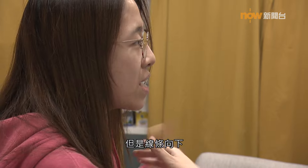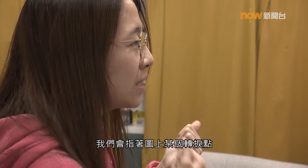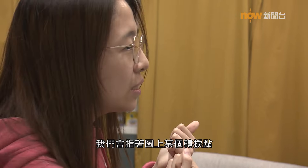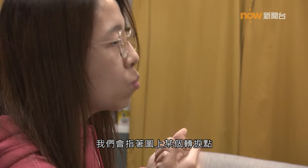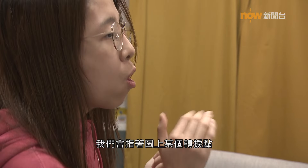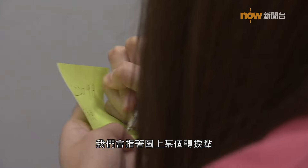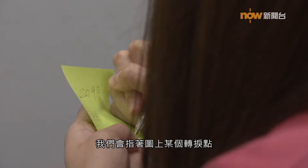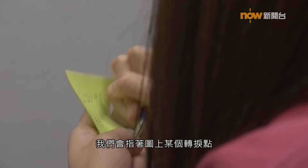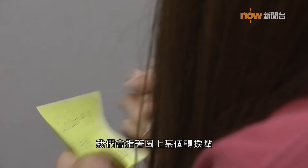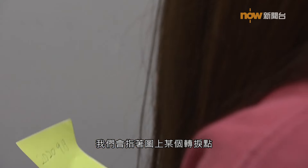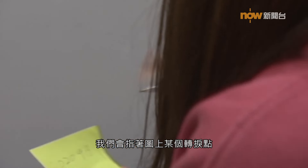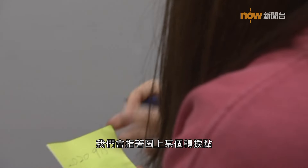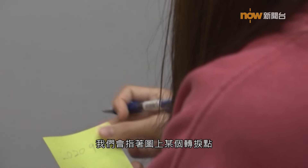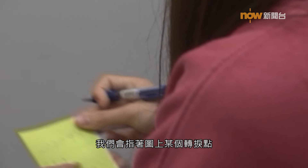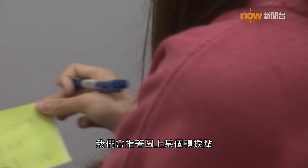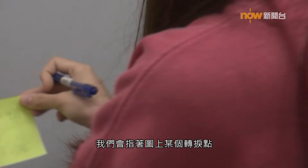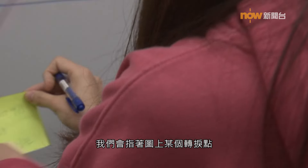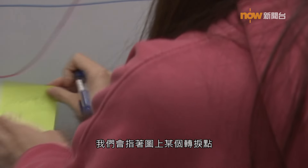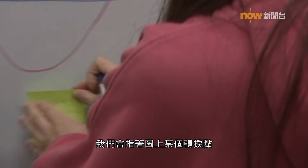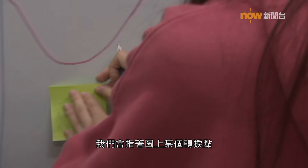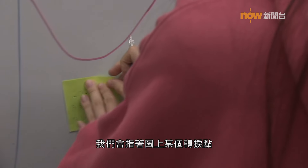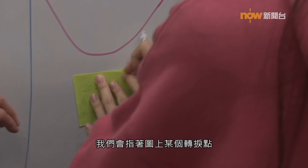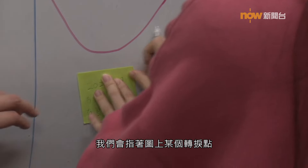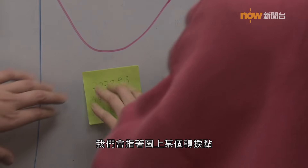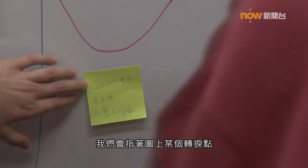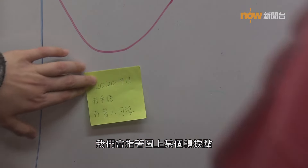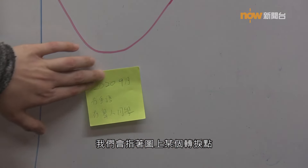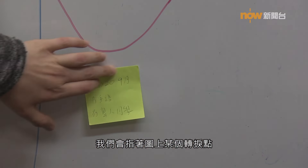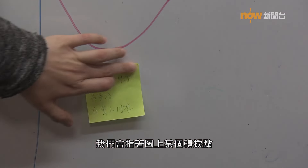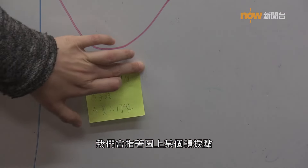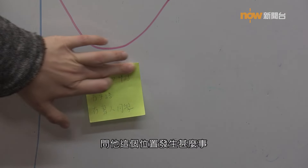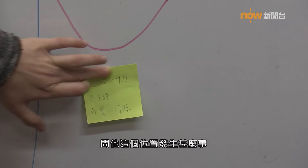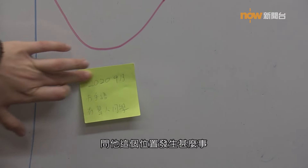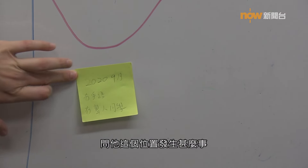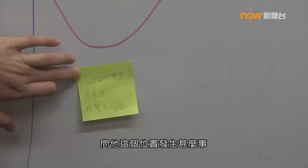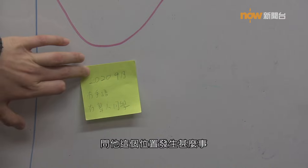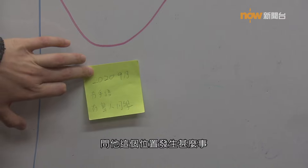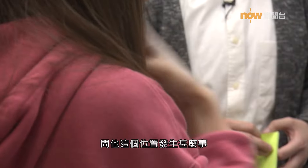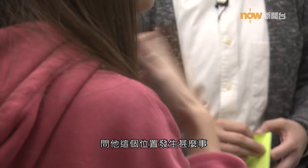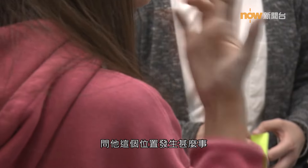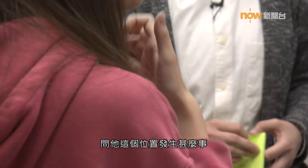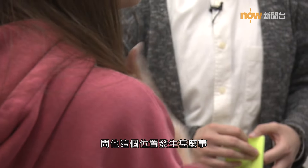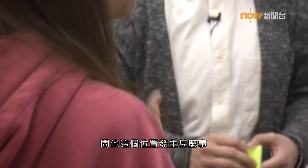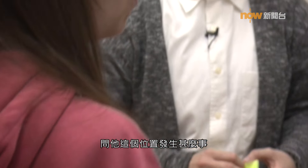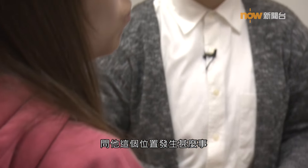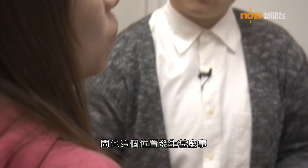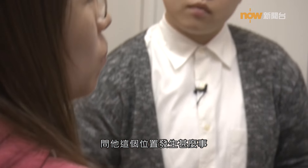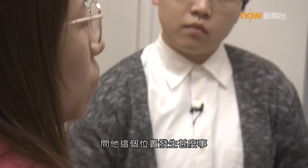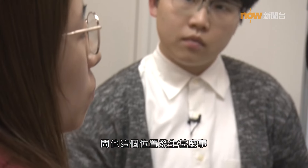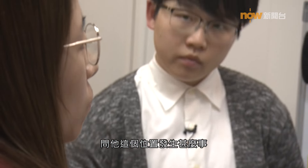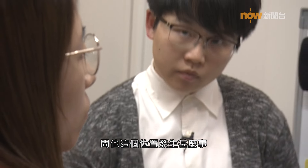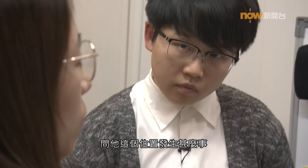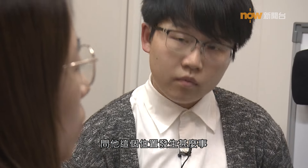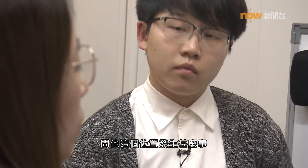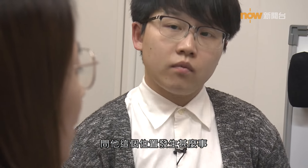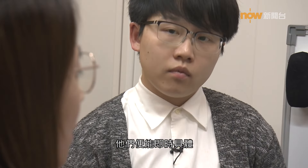們就會可能指著那張圖上高某一個轉捩點，就問他，欸，其實這裡是發生過什麼事啊，那他們